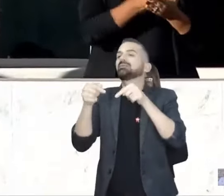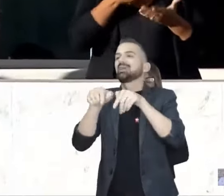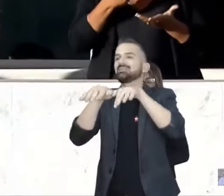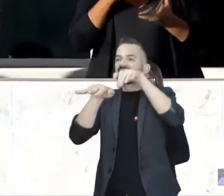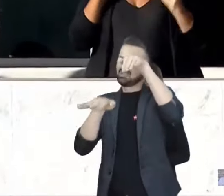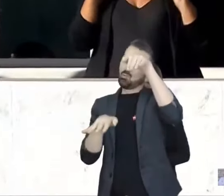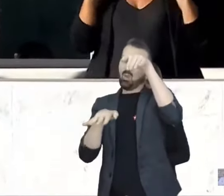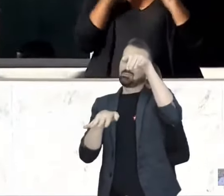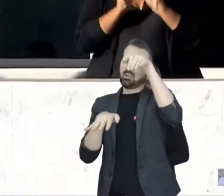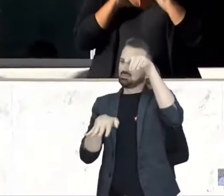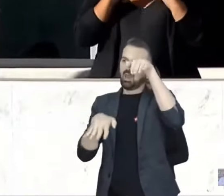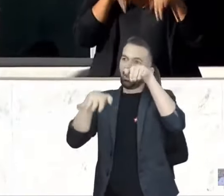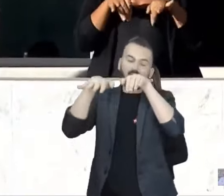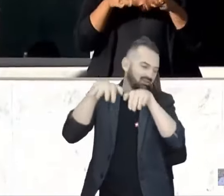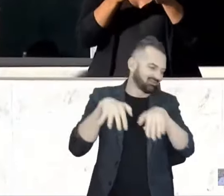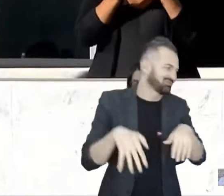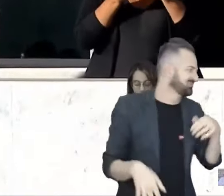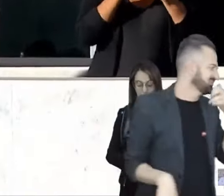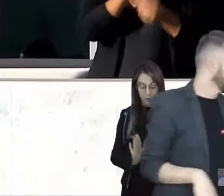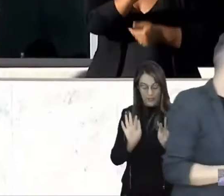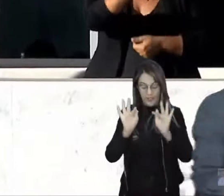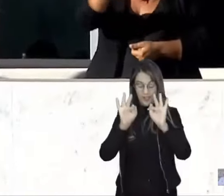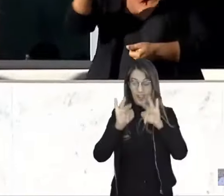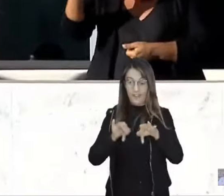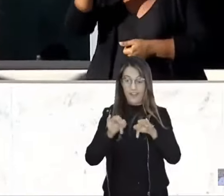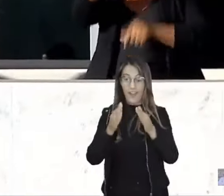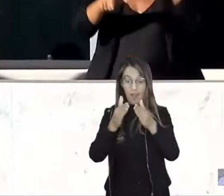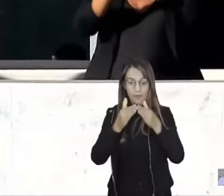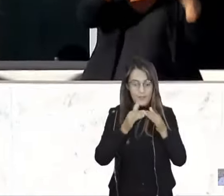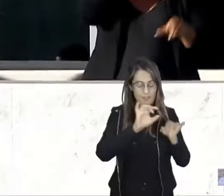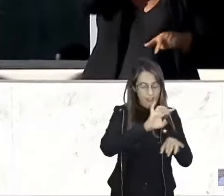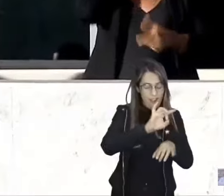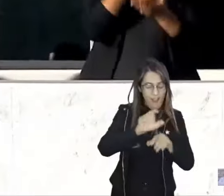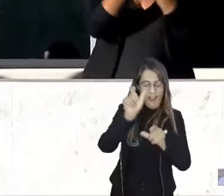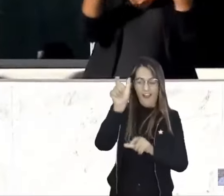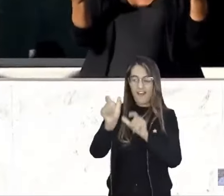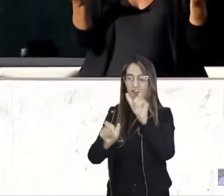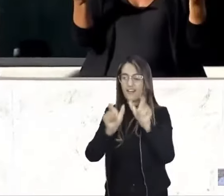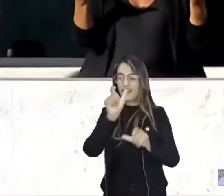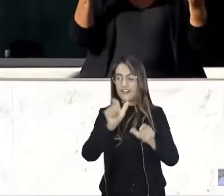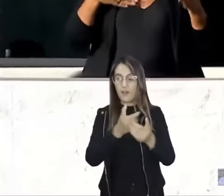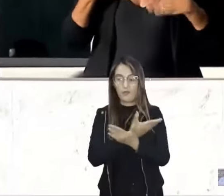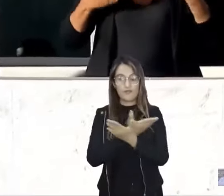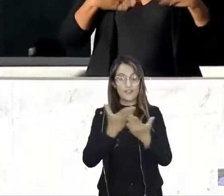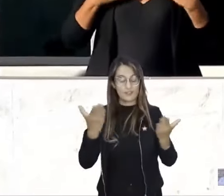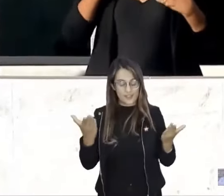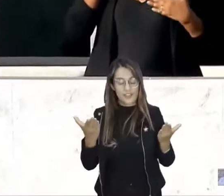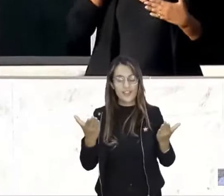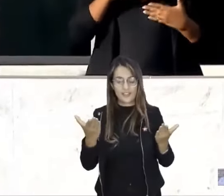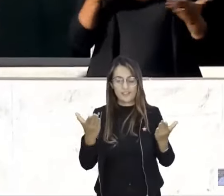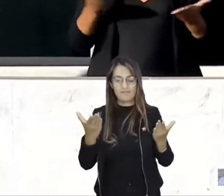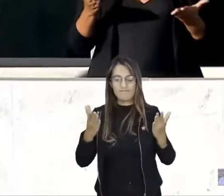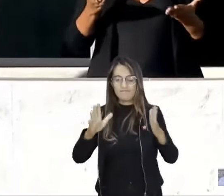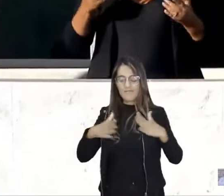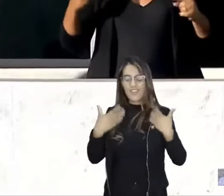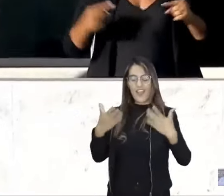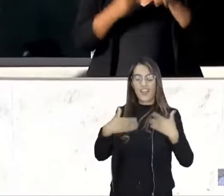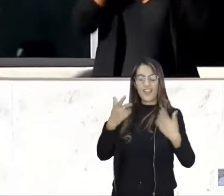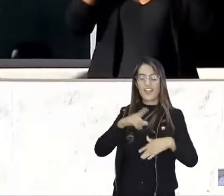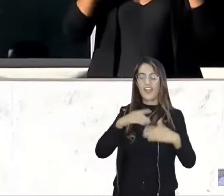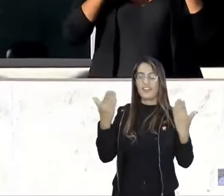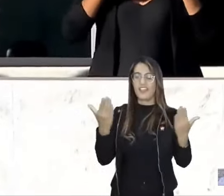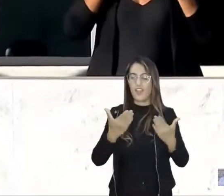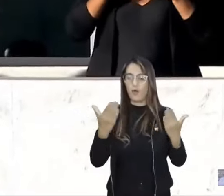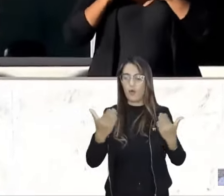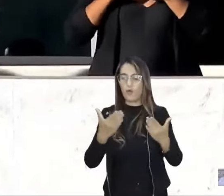terminar pedindo a cada um e a cada uma de vocês que a alegria de hoje seja a matéria-prima da luta